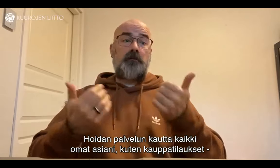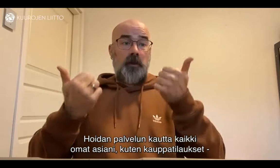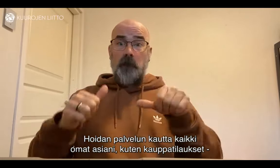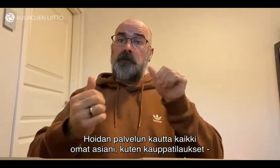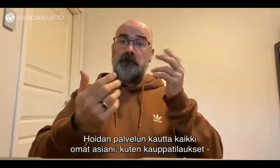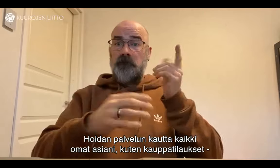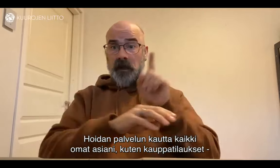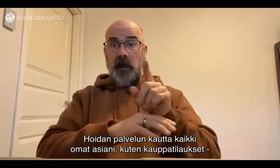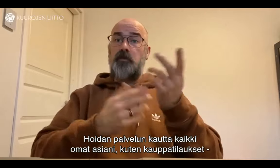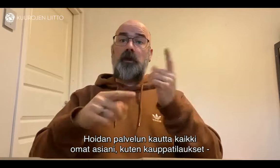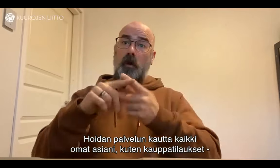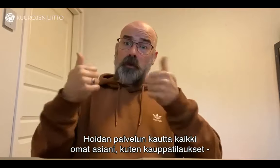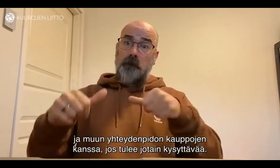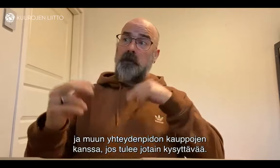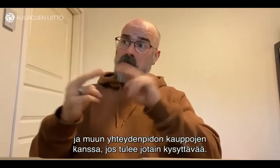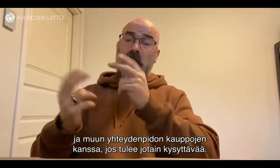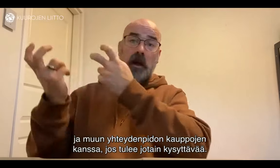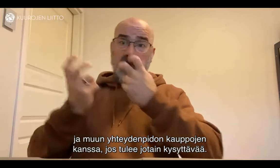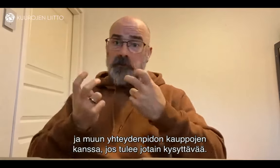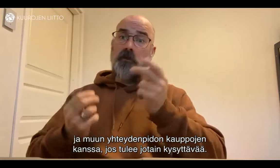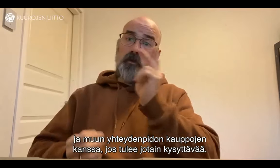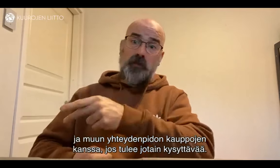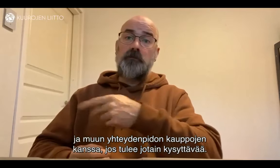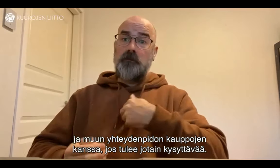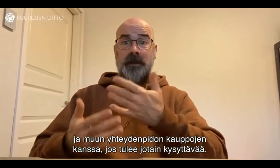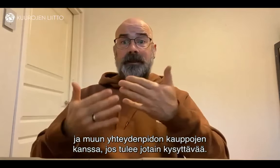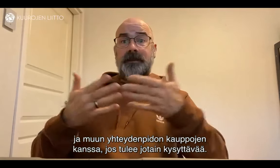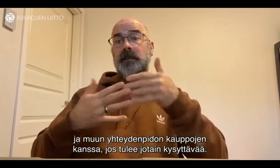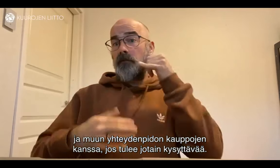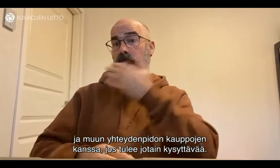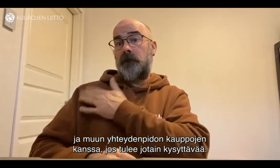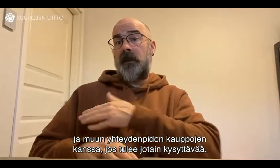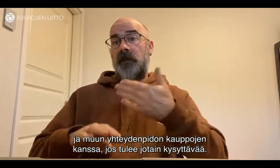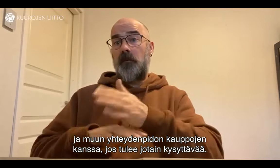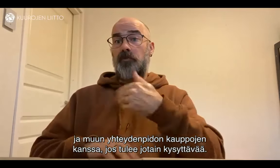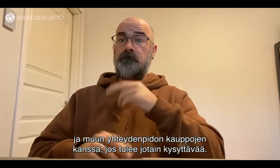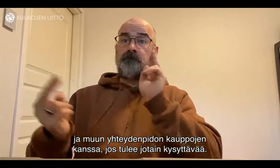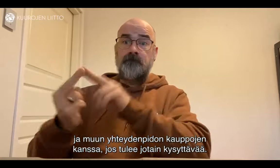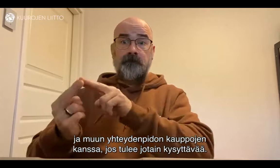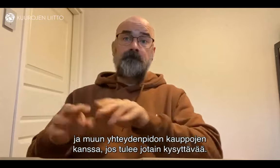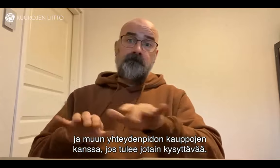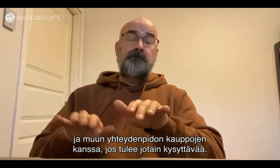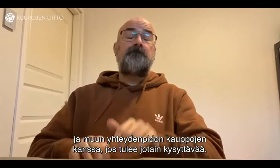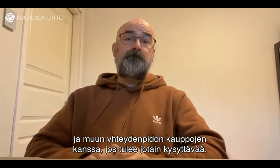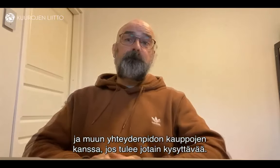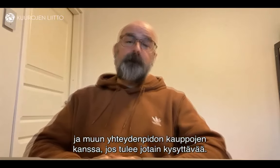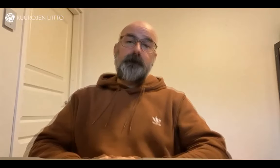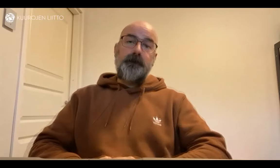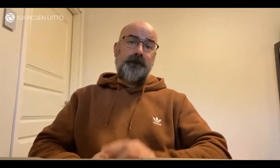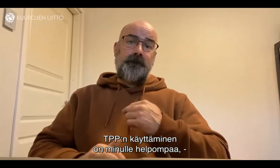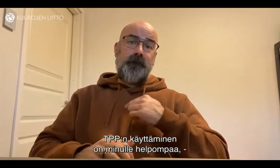Hoidan palvelun kautta kaikki omat asiani, kuten kauppatilaukset ja muun yhteydenpidon kauppojen kanssa, jos tulee jotain